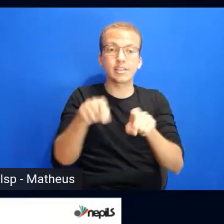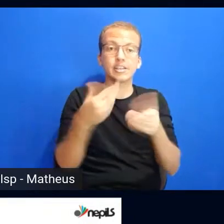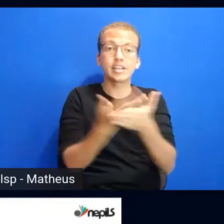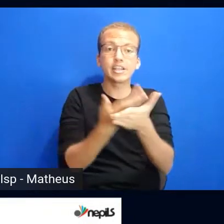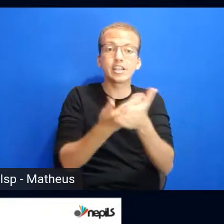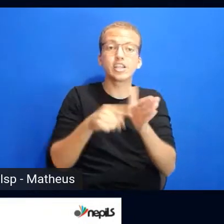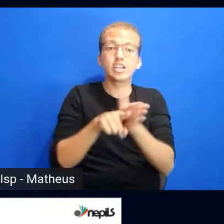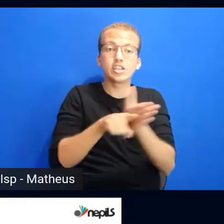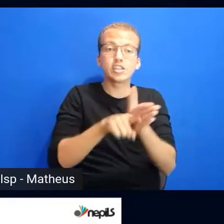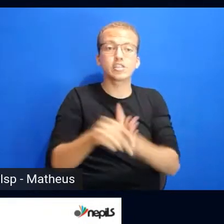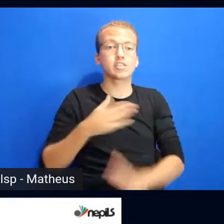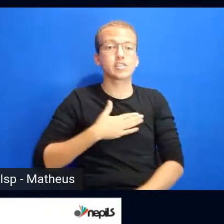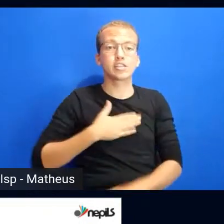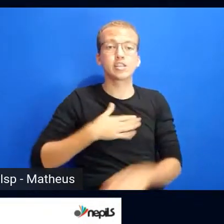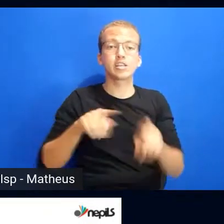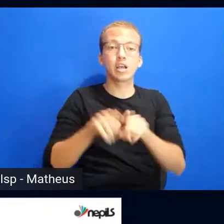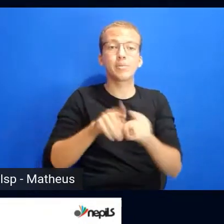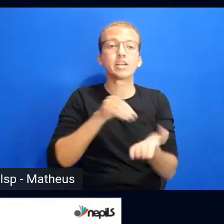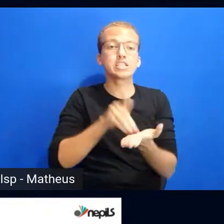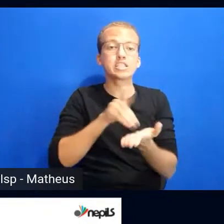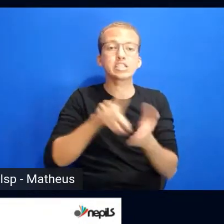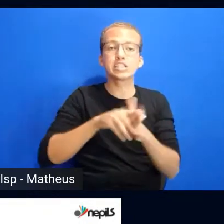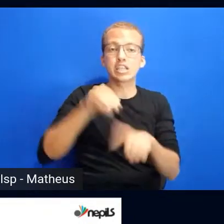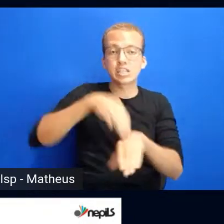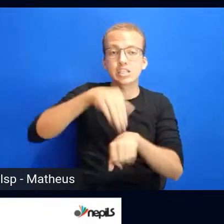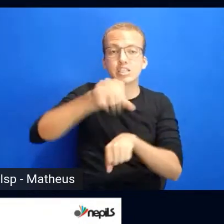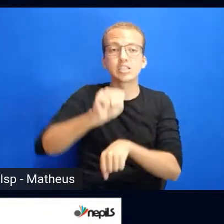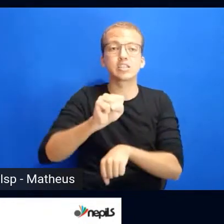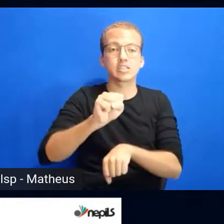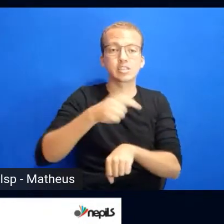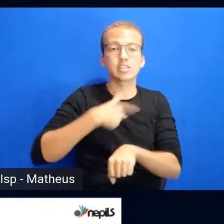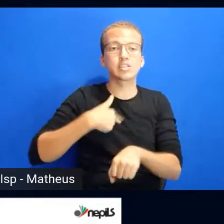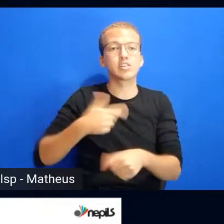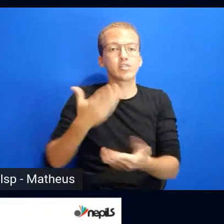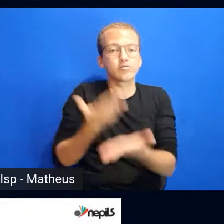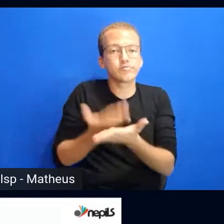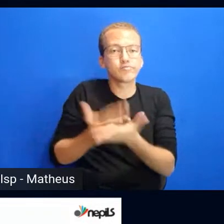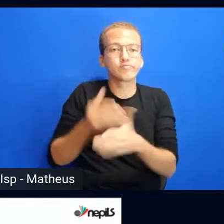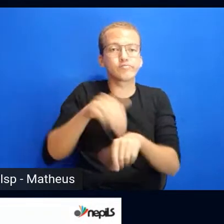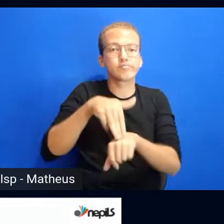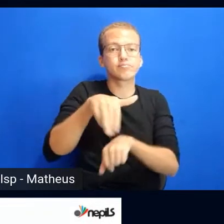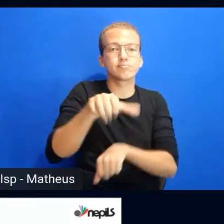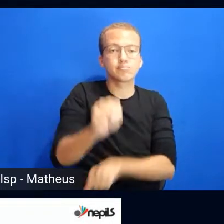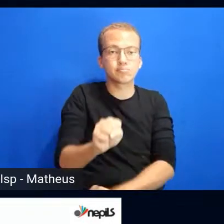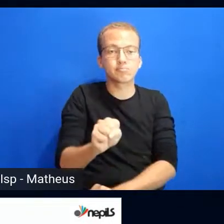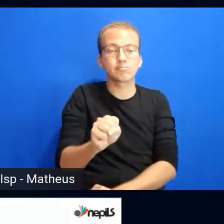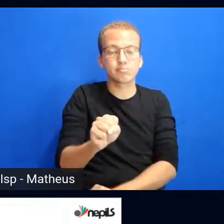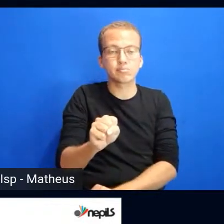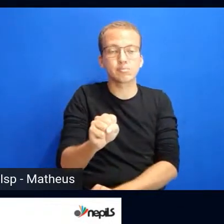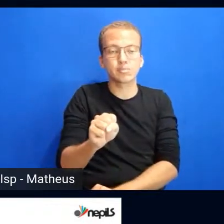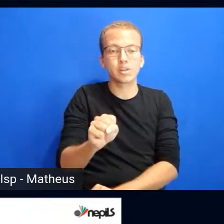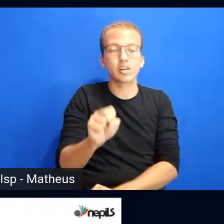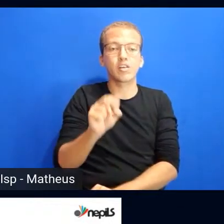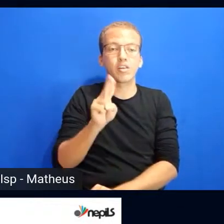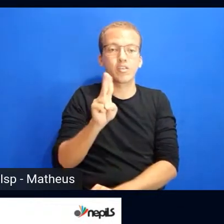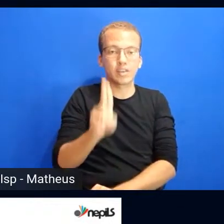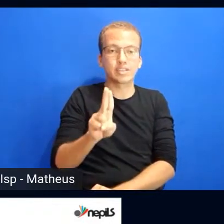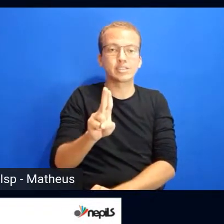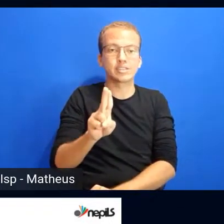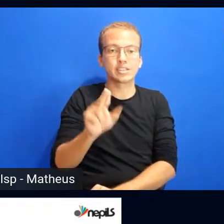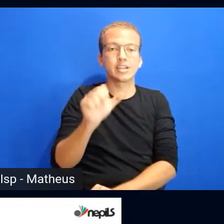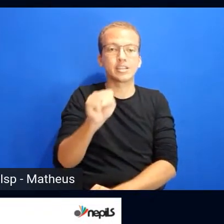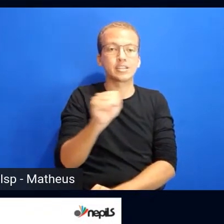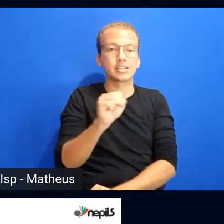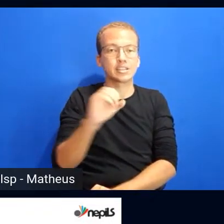dissertação de mestrado, como como Valdo falou, sou mestranda pela Universidade Estadual de Santa Cruz, eh mestrando em Letras